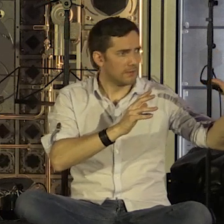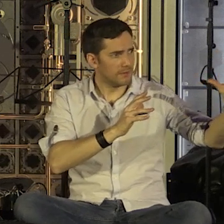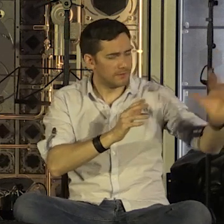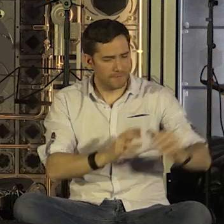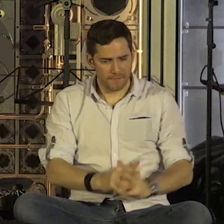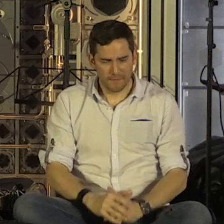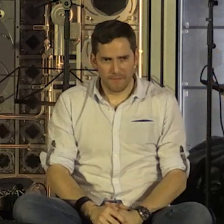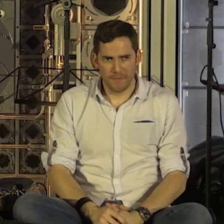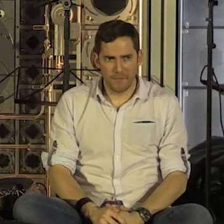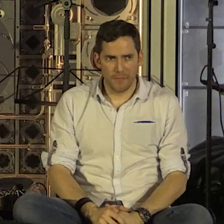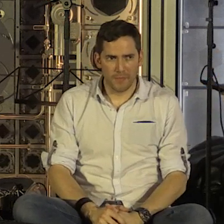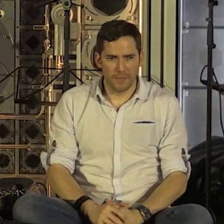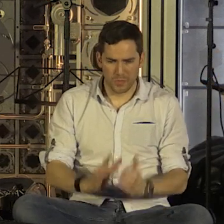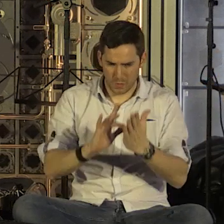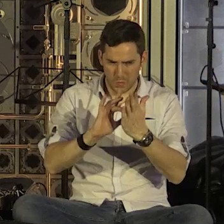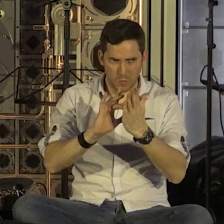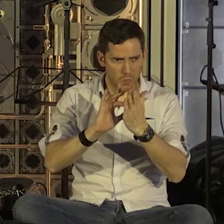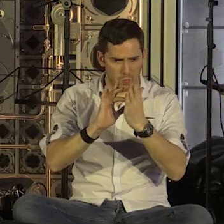Tout devient miroir